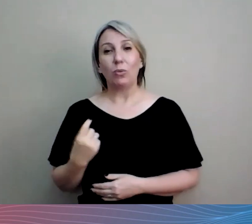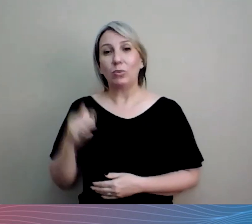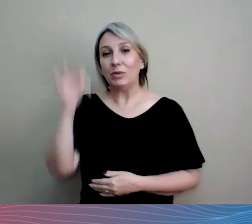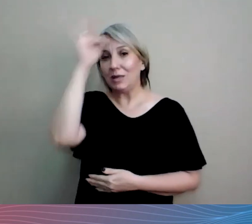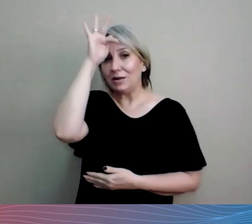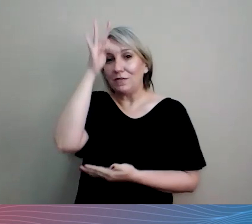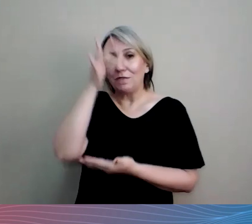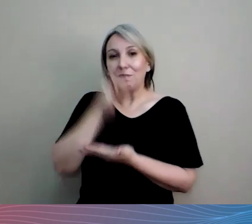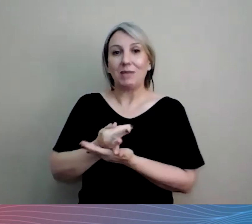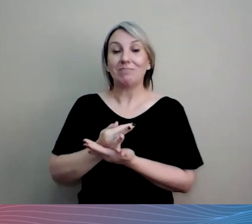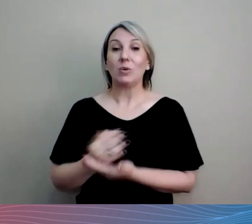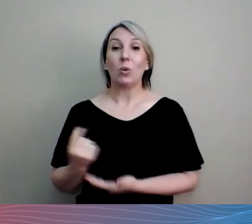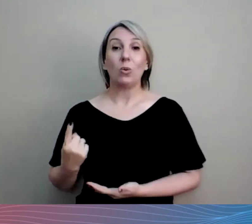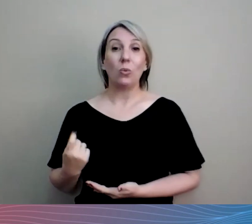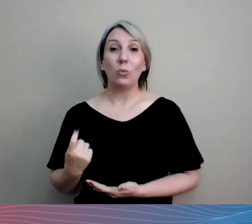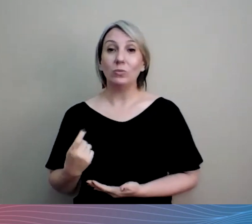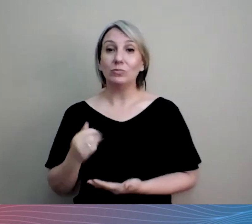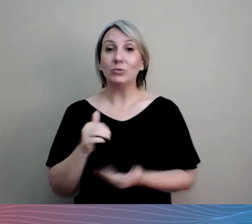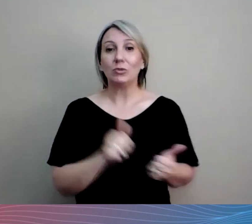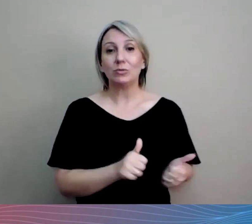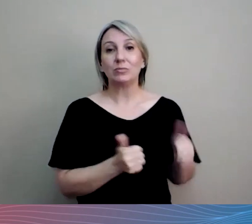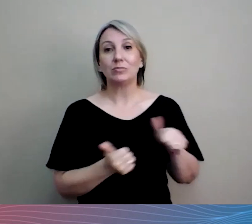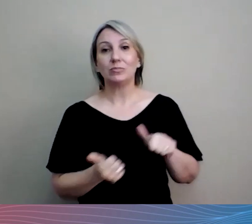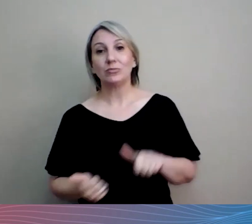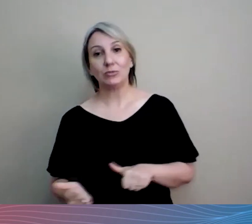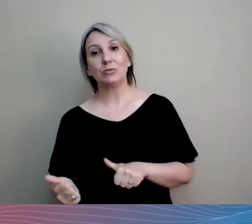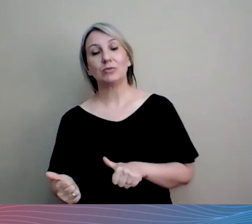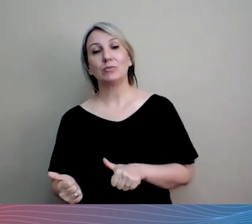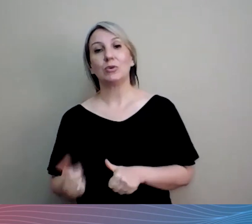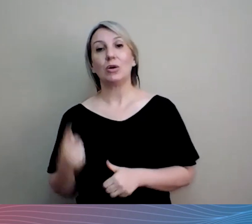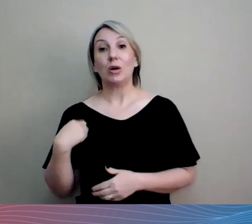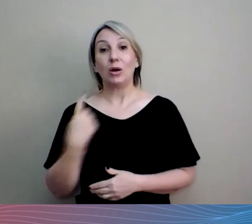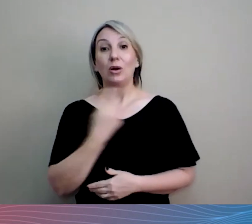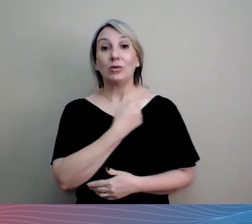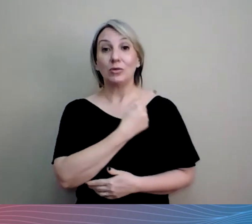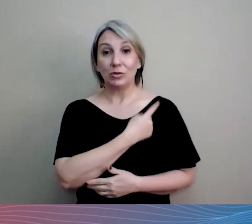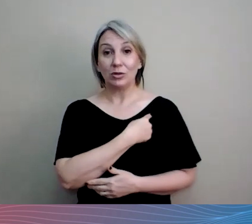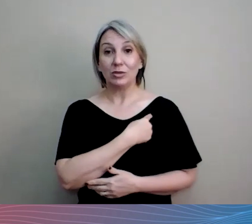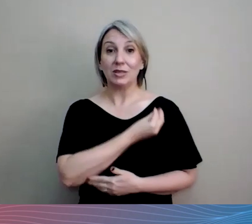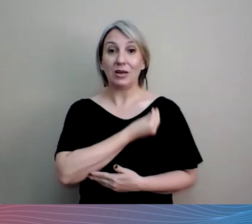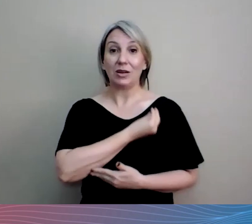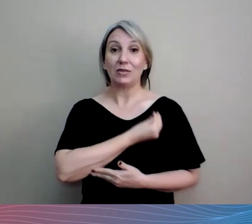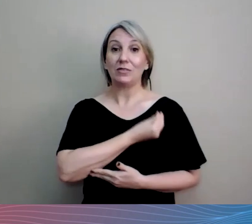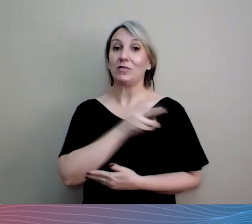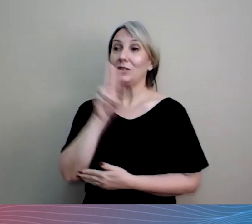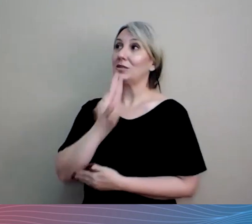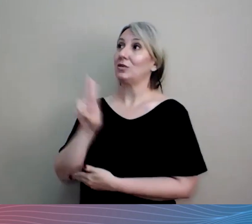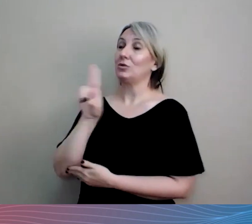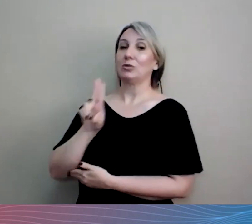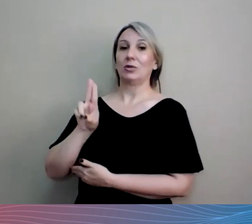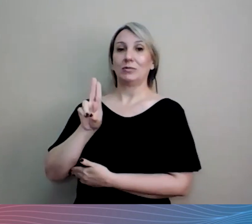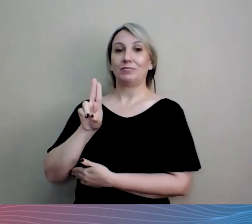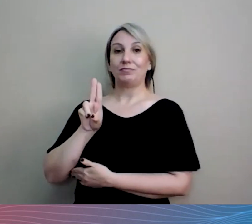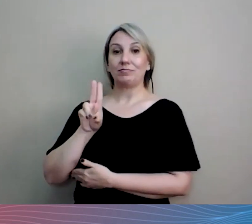para nós termos utilidade, não é? Como membro do corpo de Cristo, nós temos utilidade, e o Senhor poder ter um